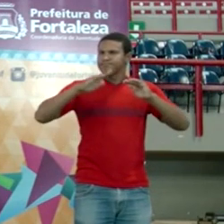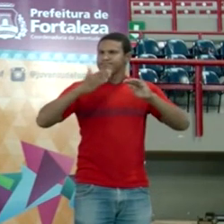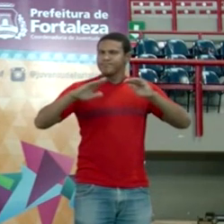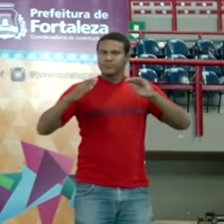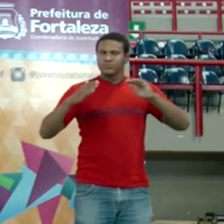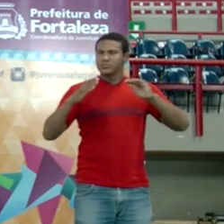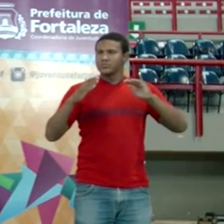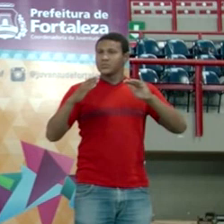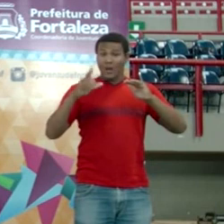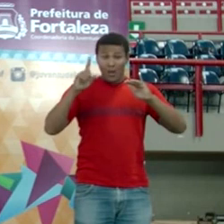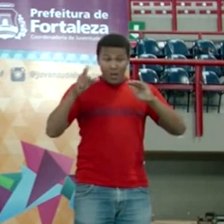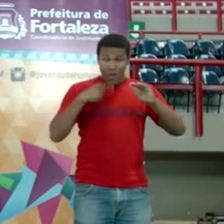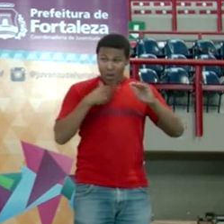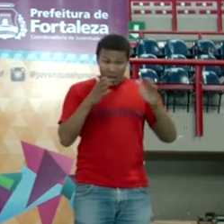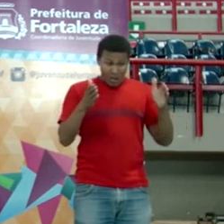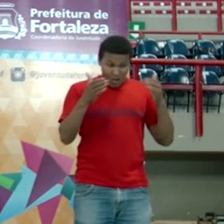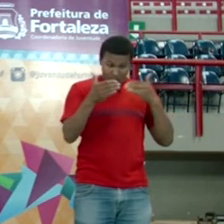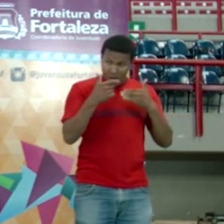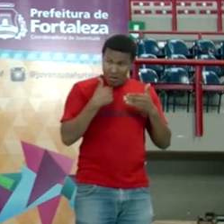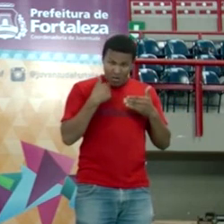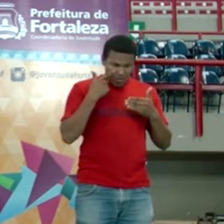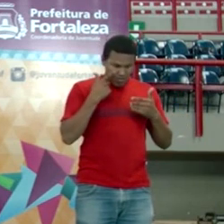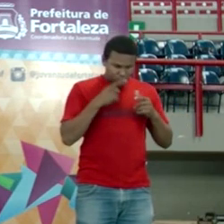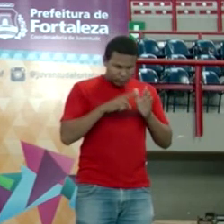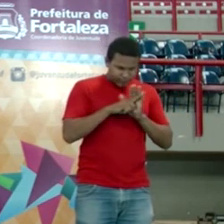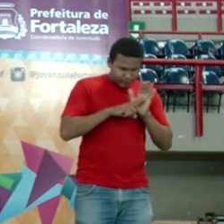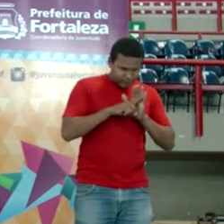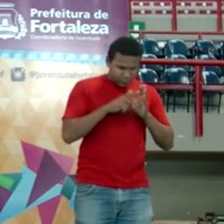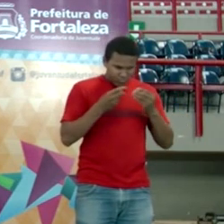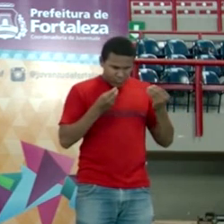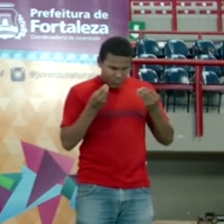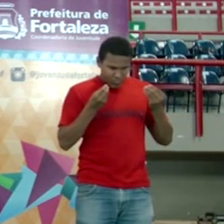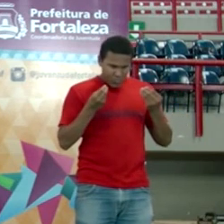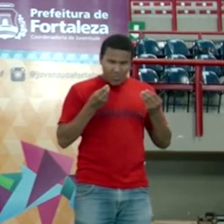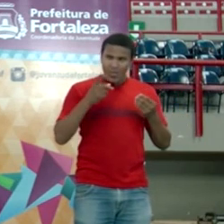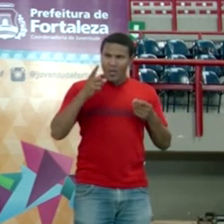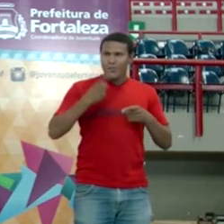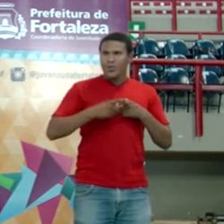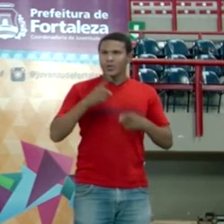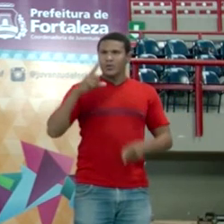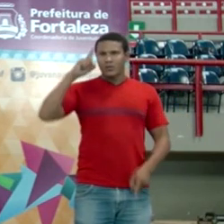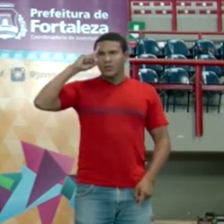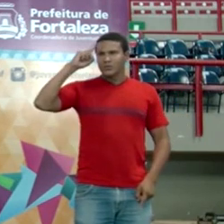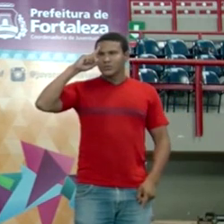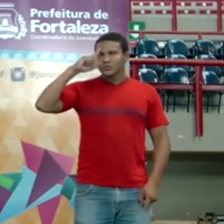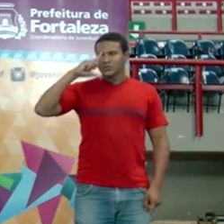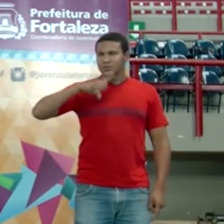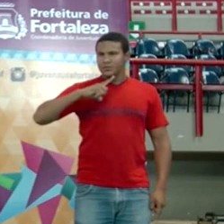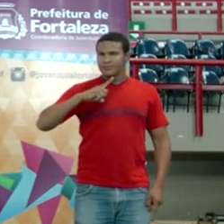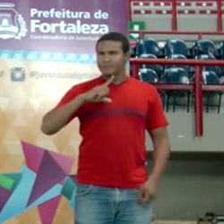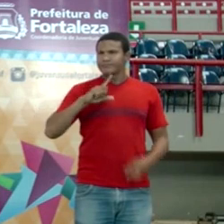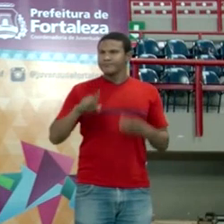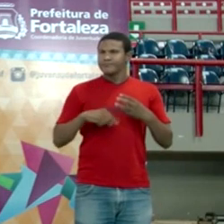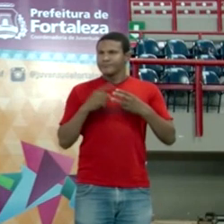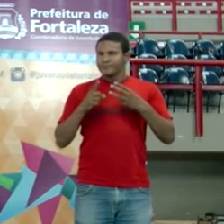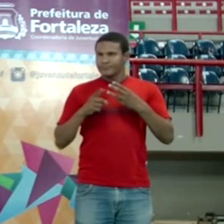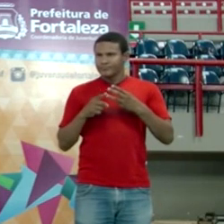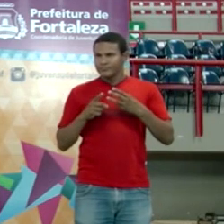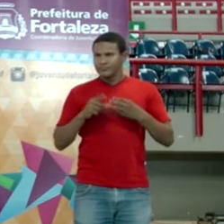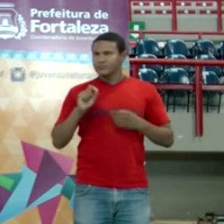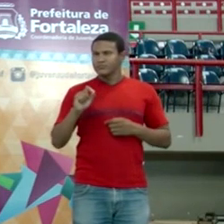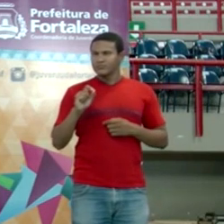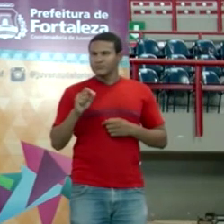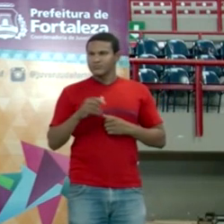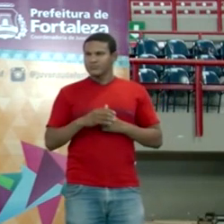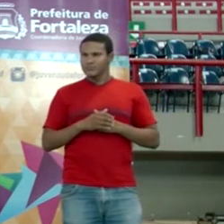ondulatória é perfeito, porque nós temos tudo isso no nosso cotidiano. Terceiro ponto relevante do nosso TD